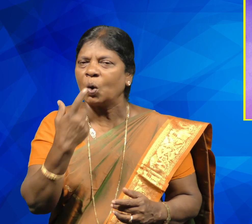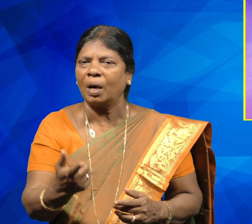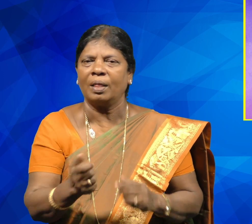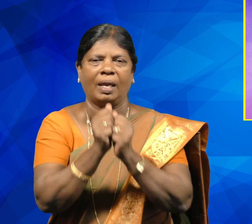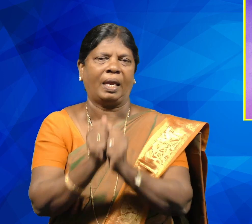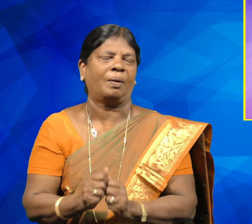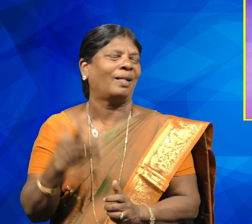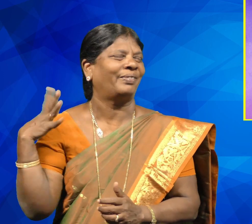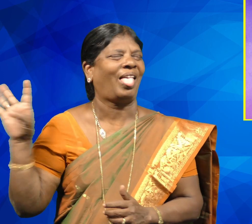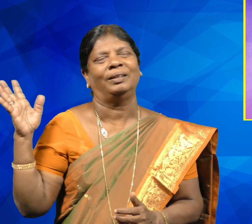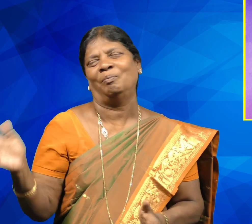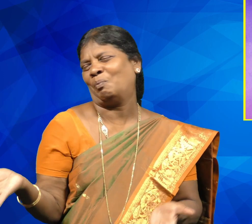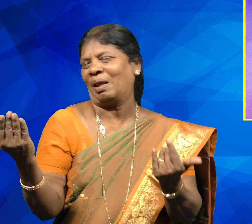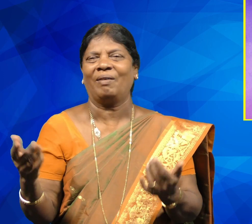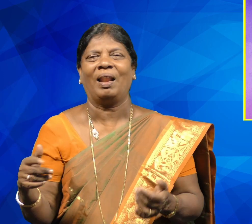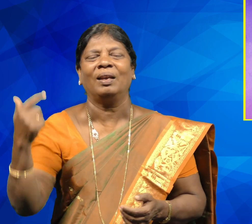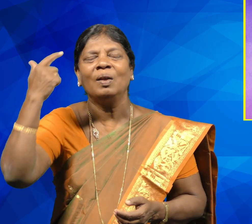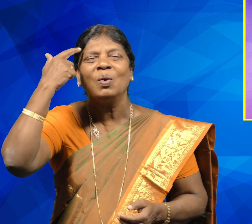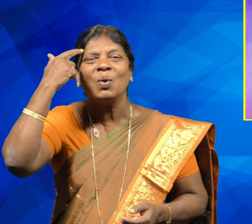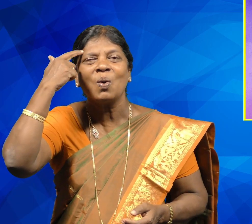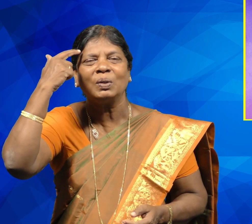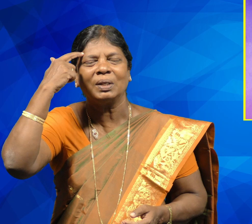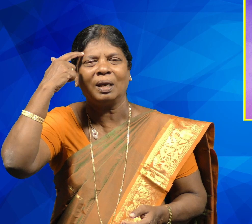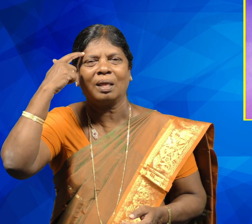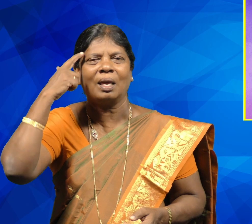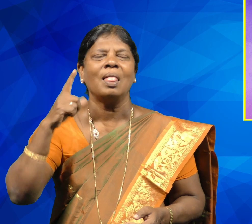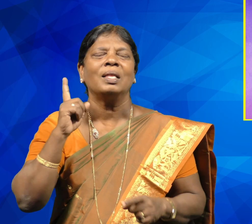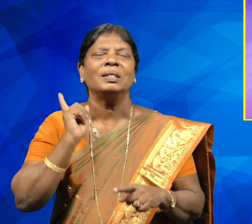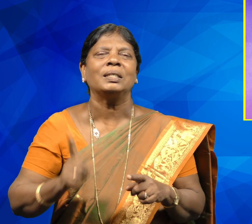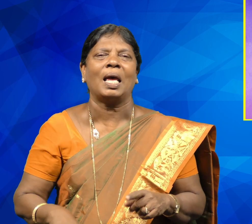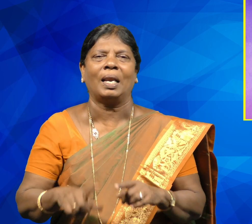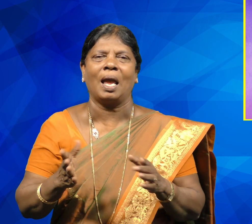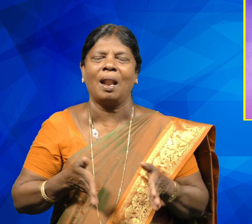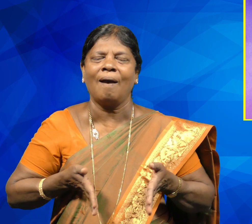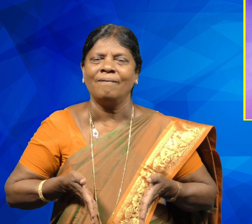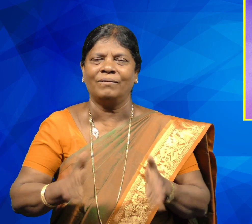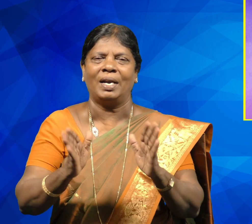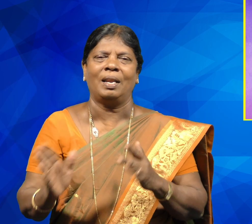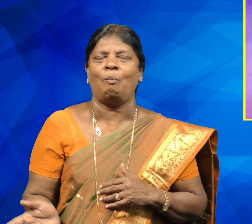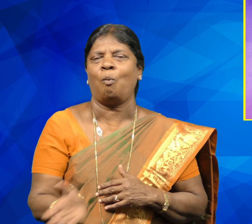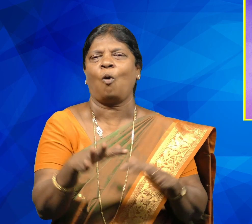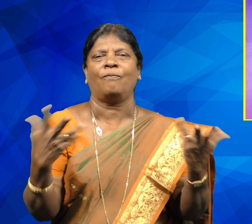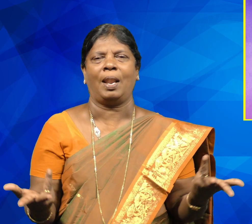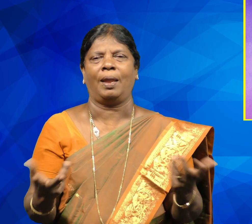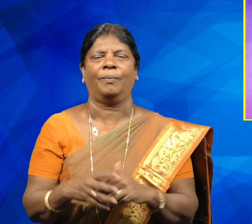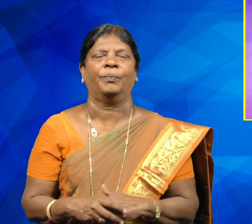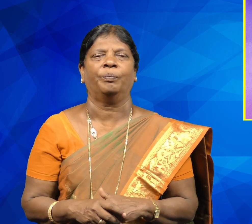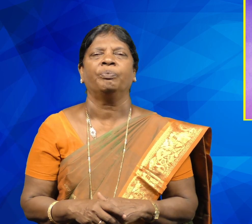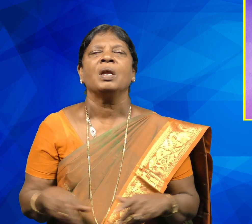அறிவுரைகள், இதையெல்லாம் அலட்சியம் செய்து இவருடைய ஒரு தாறுமாறான போக்கினாலே விபத்துகள்